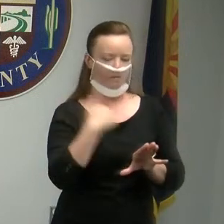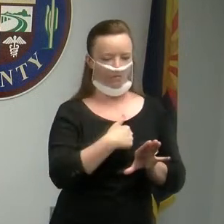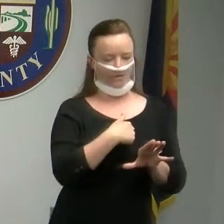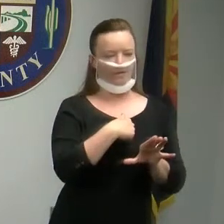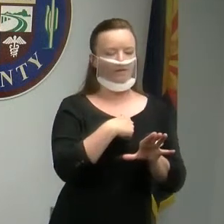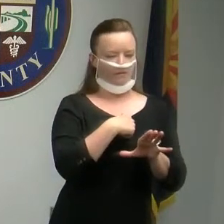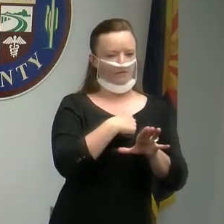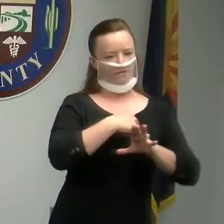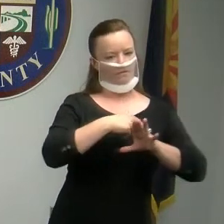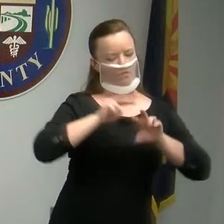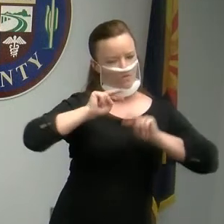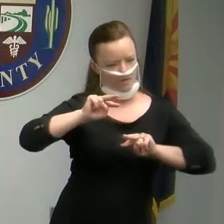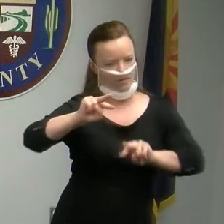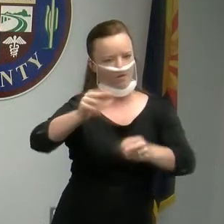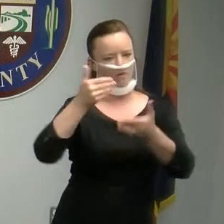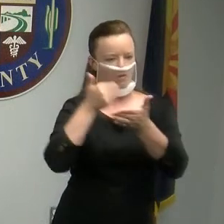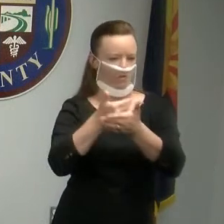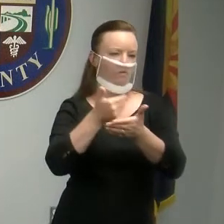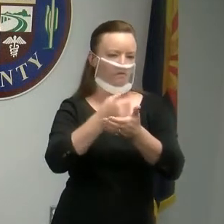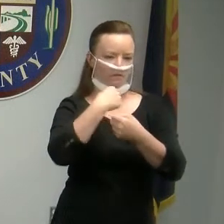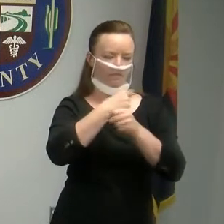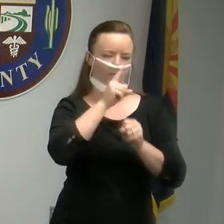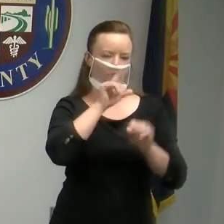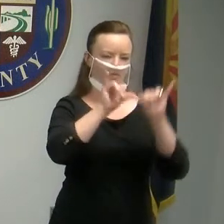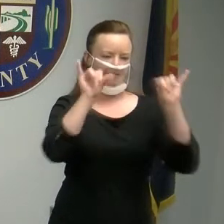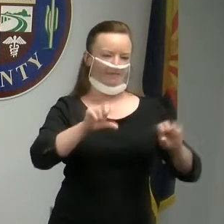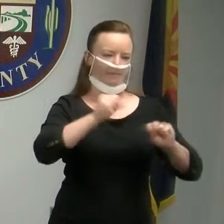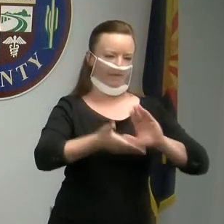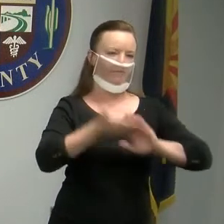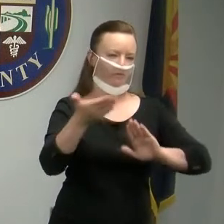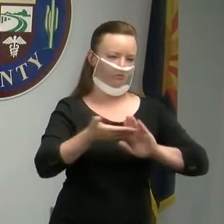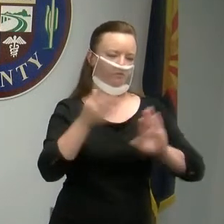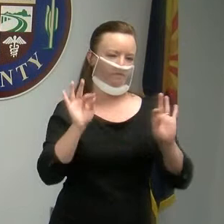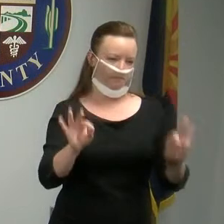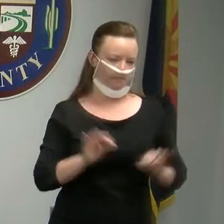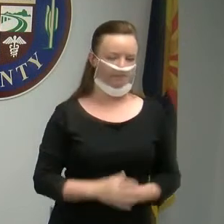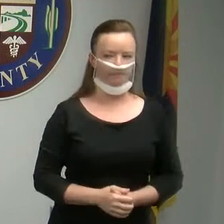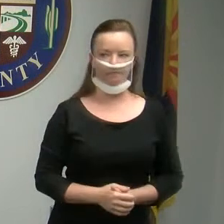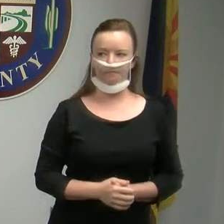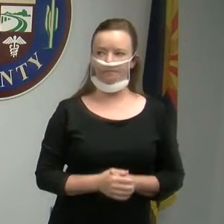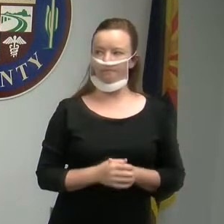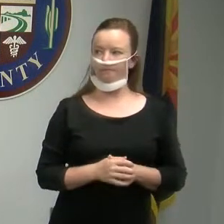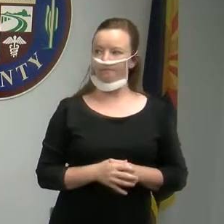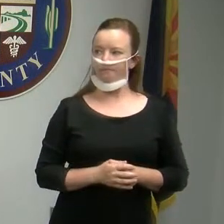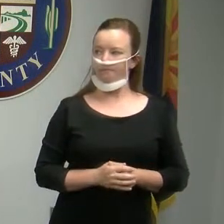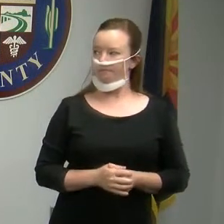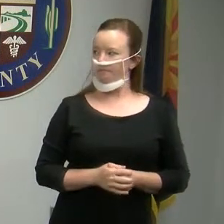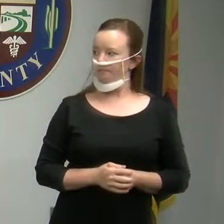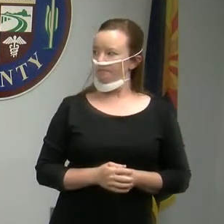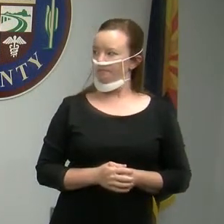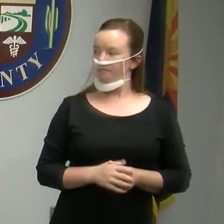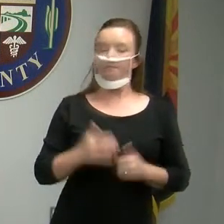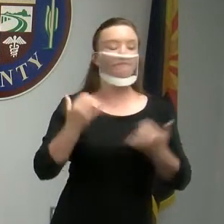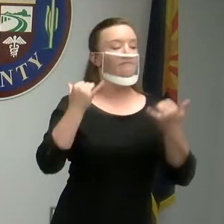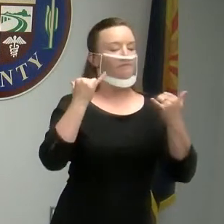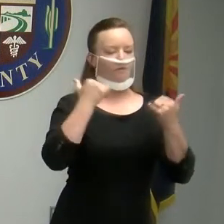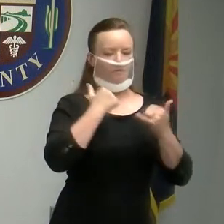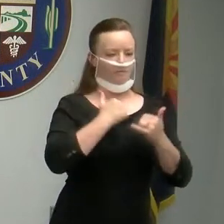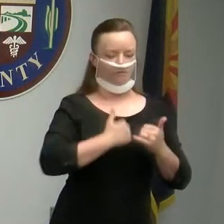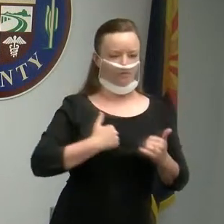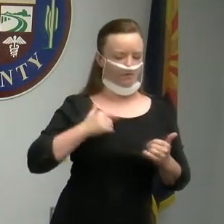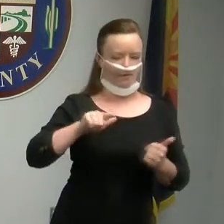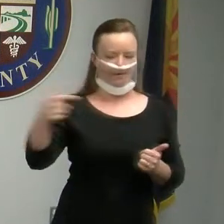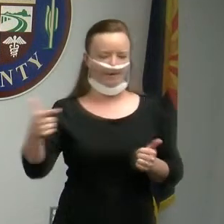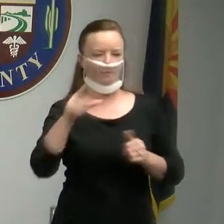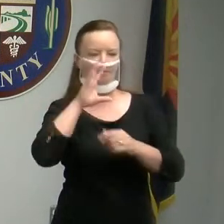how we fit into that larger system. So with that, Chad, let's go on to the next caller. Oh, sorry.